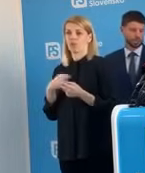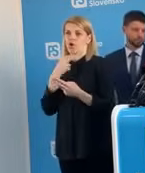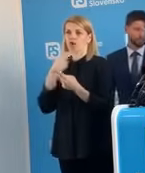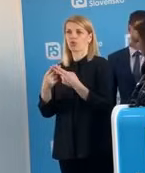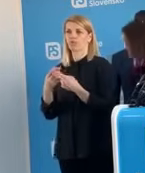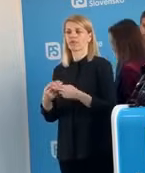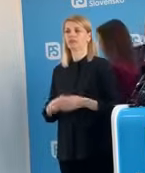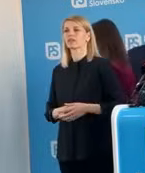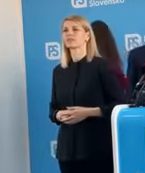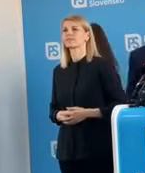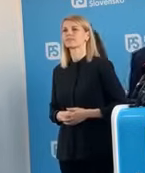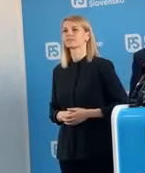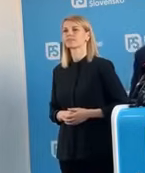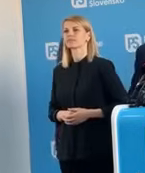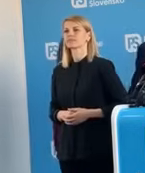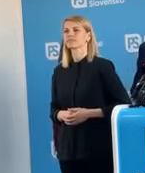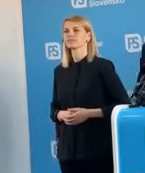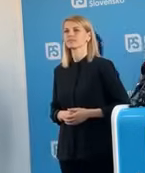Ďakujem.